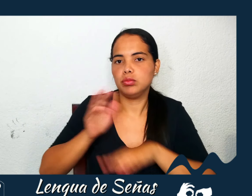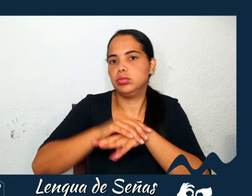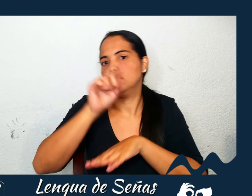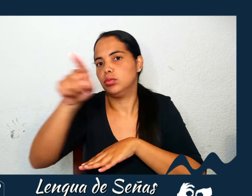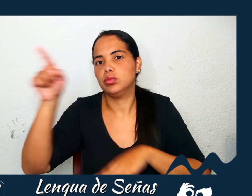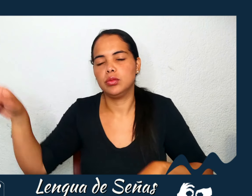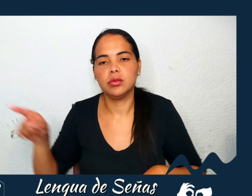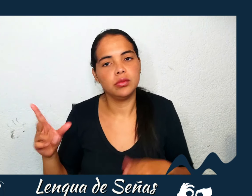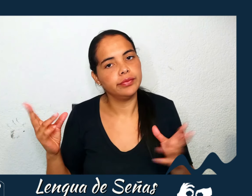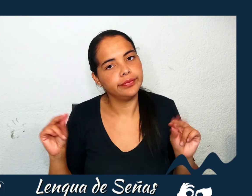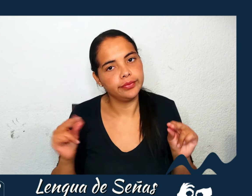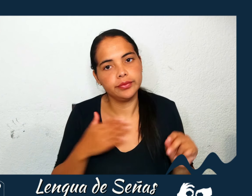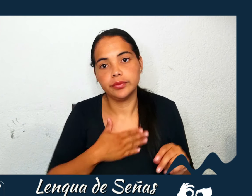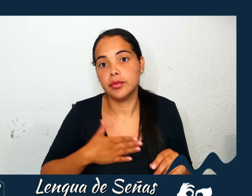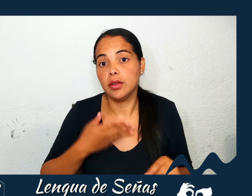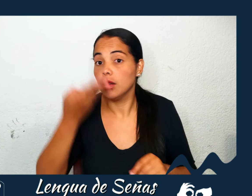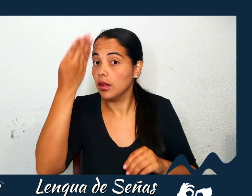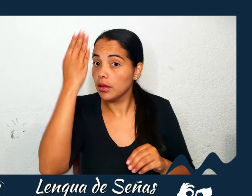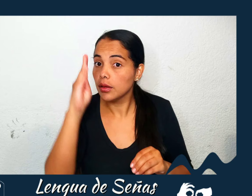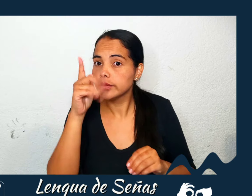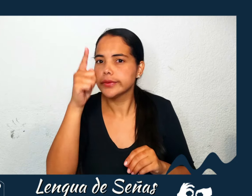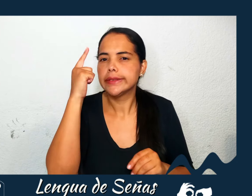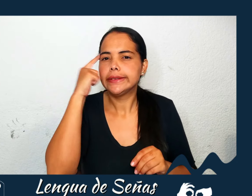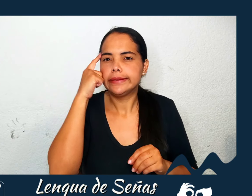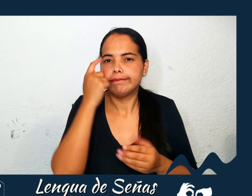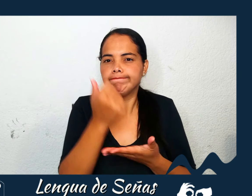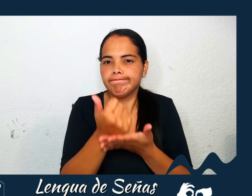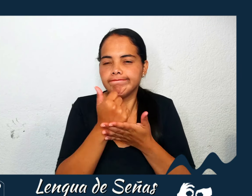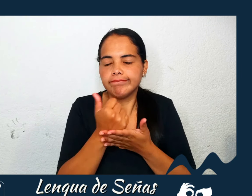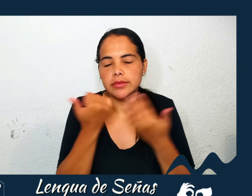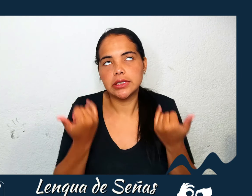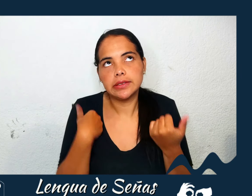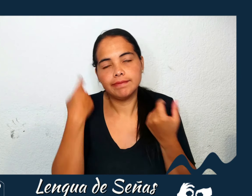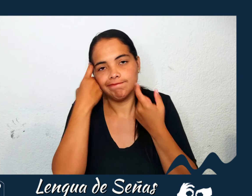inapropiada injustamente. Que Dios nos ayude